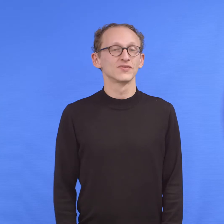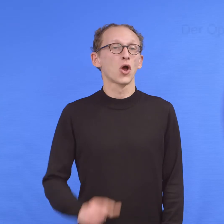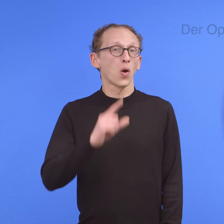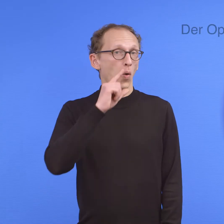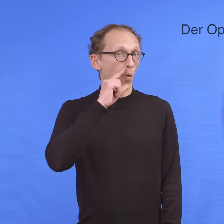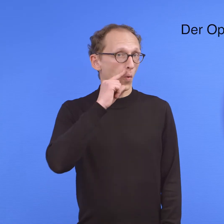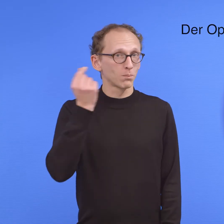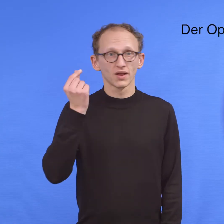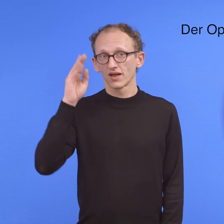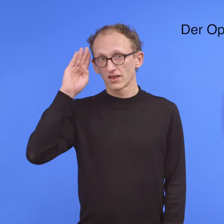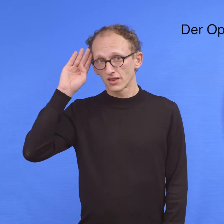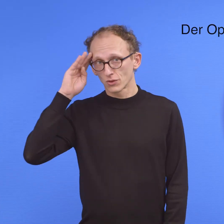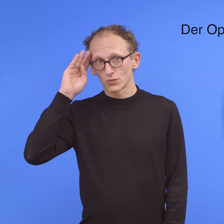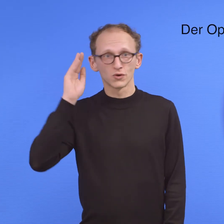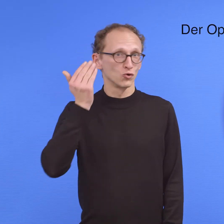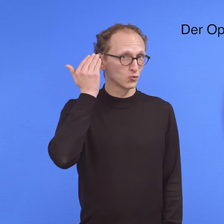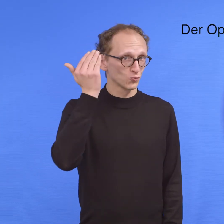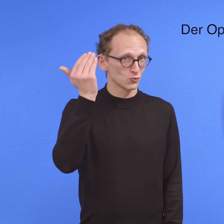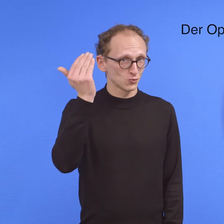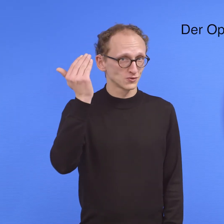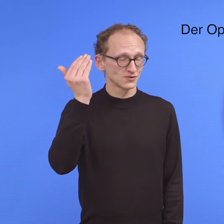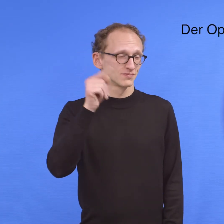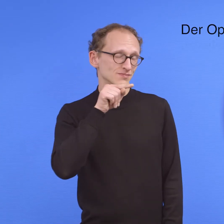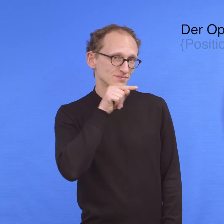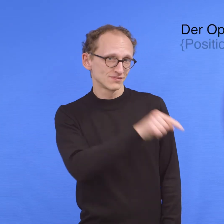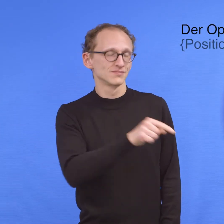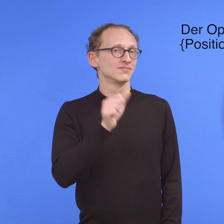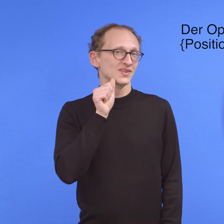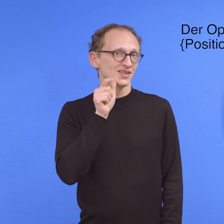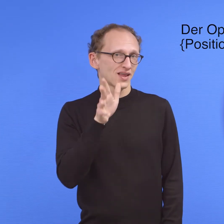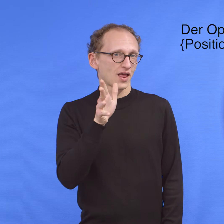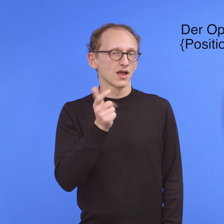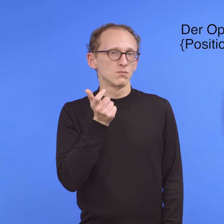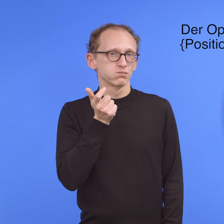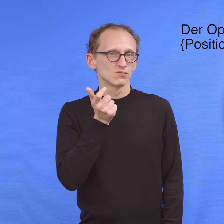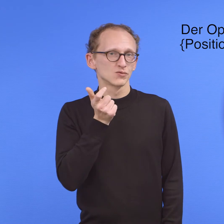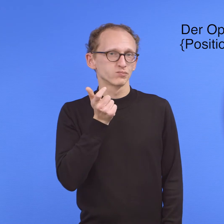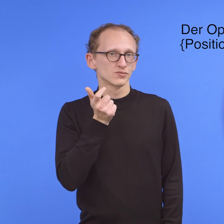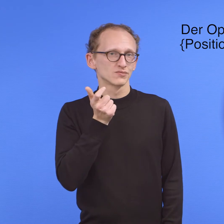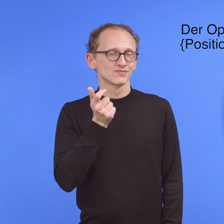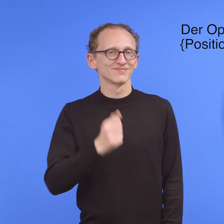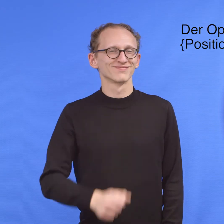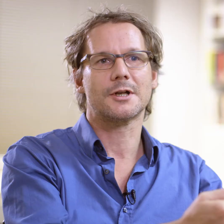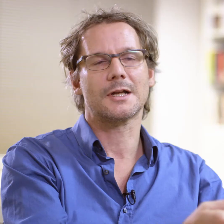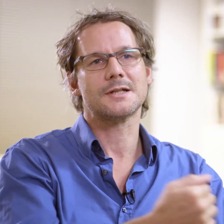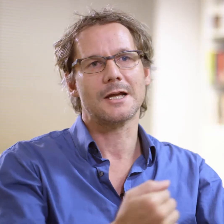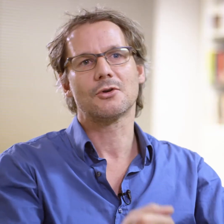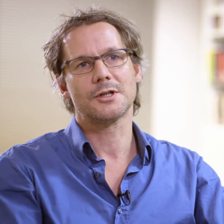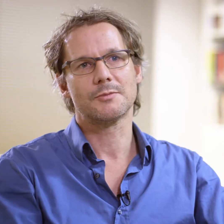wird, sondern wir einfach nur den Opa und den Jungen einführen und in einem zweiten Satz, zum Beispiel durch Pfeife rauchen, einen ganz eindeutigen